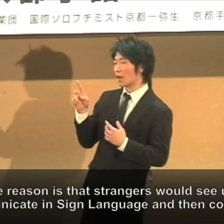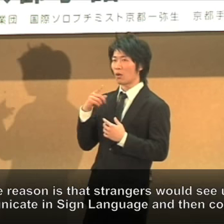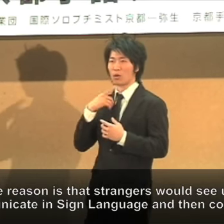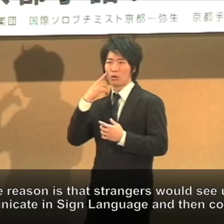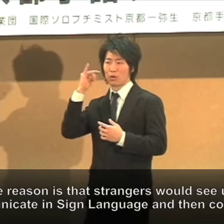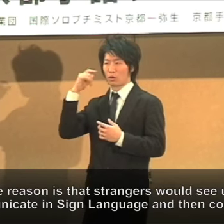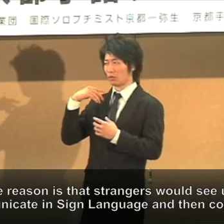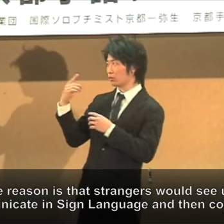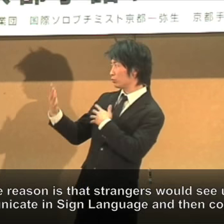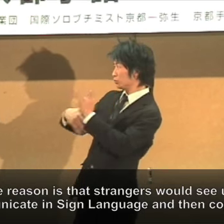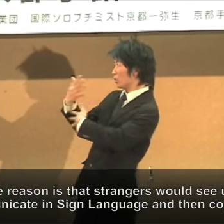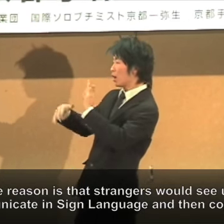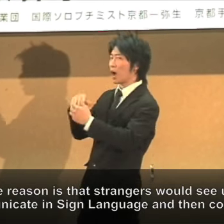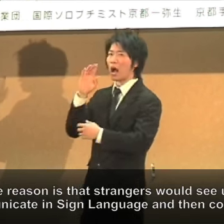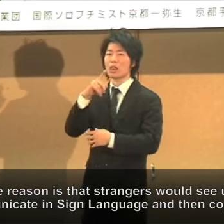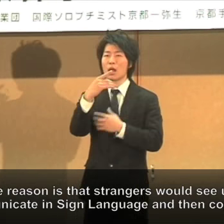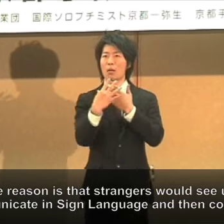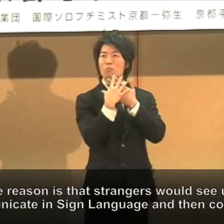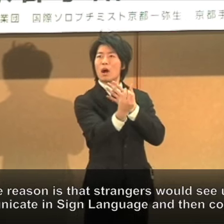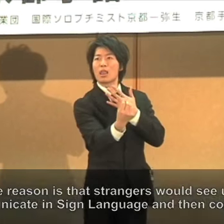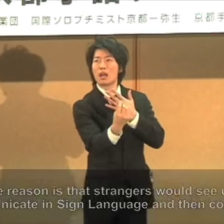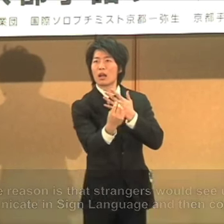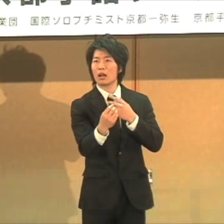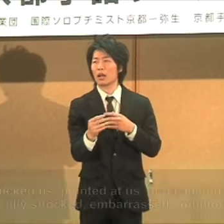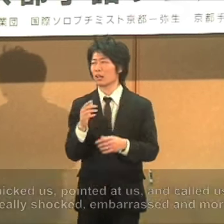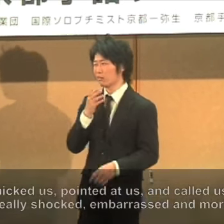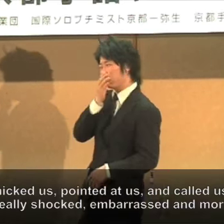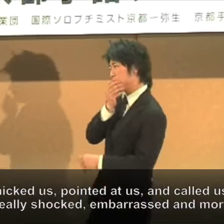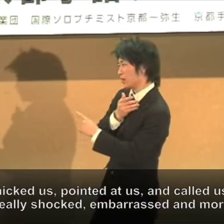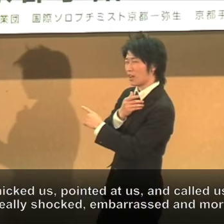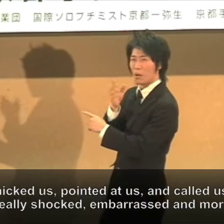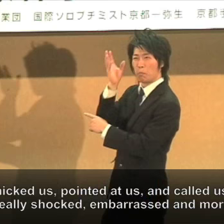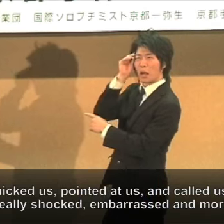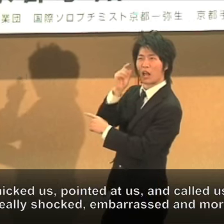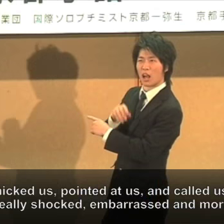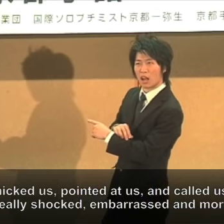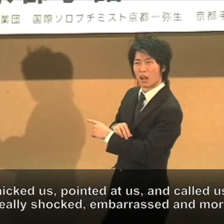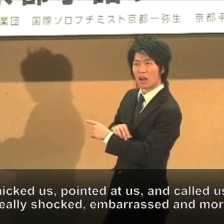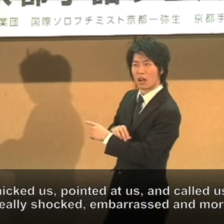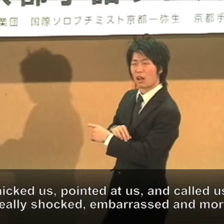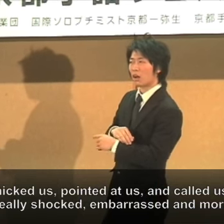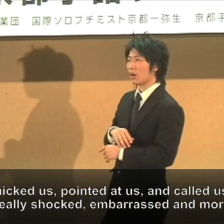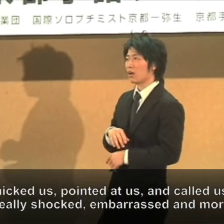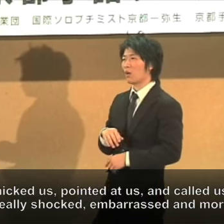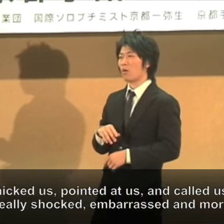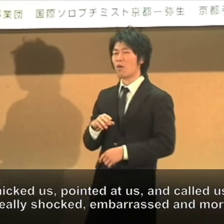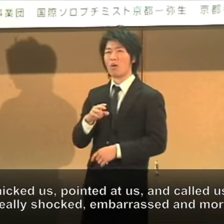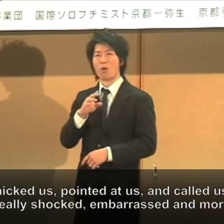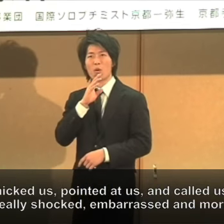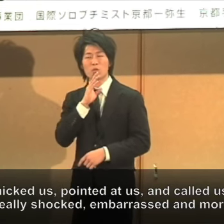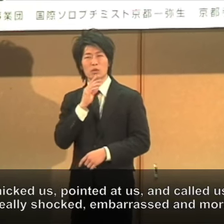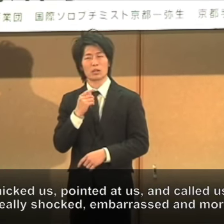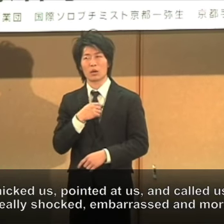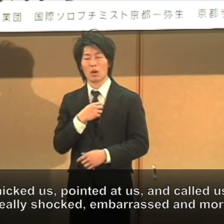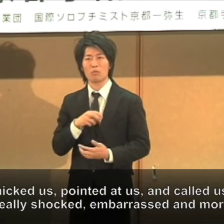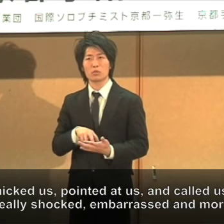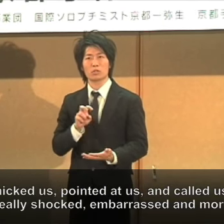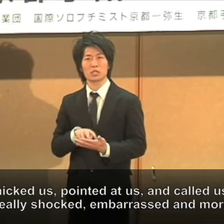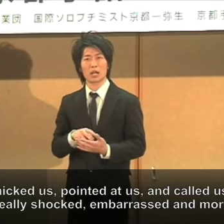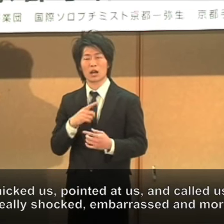くと私と両親が手話で話してそれを見て真似するんですね、人が。本当